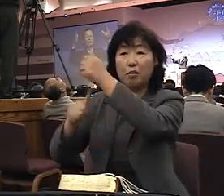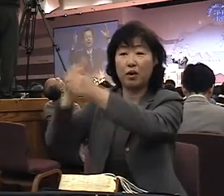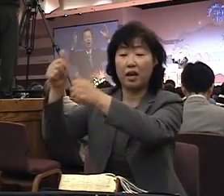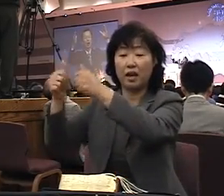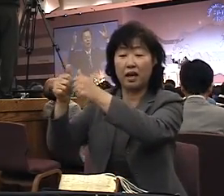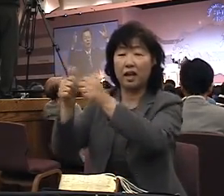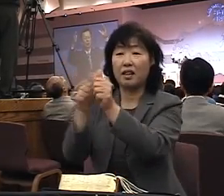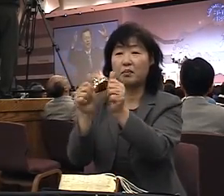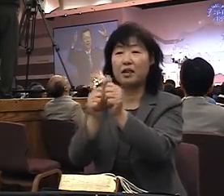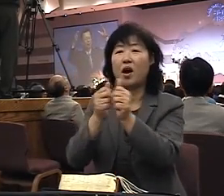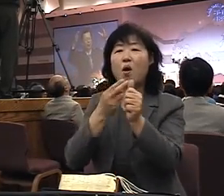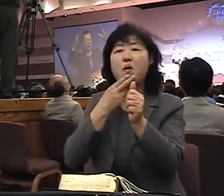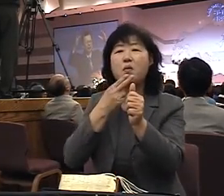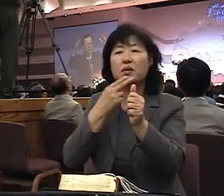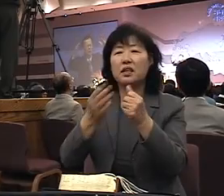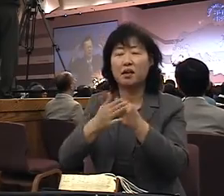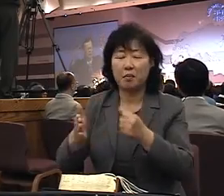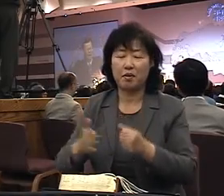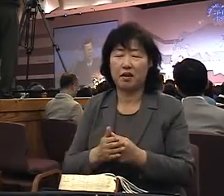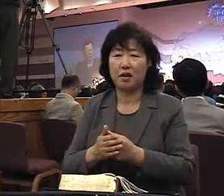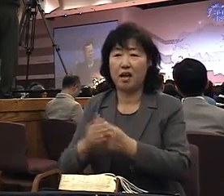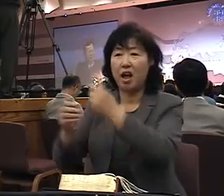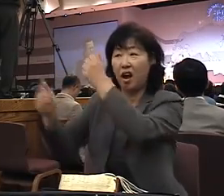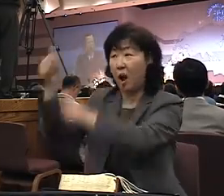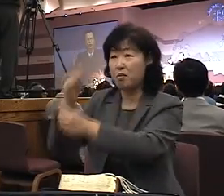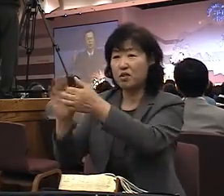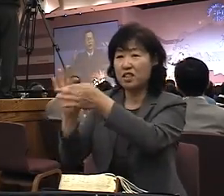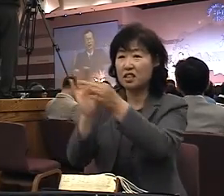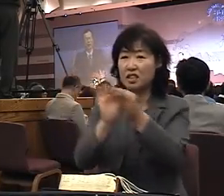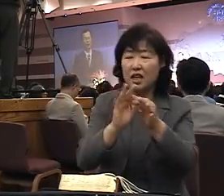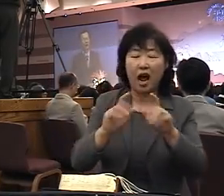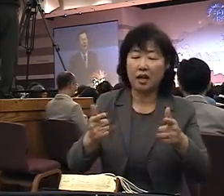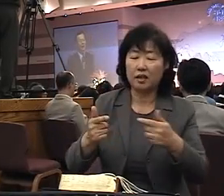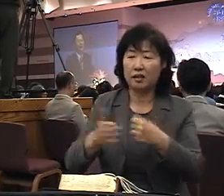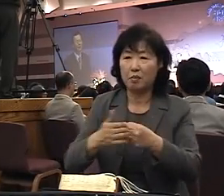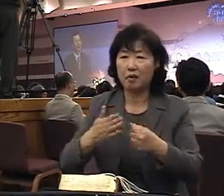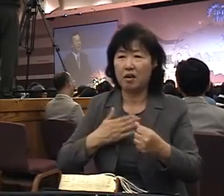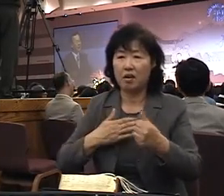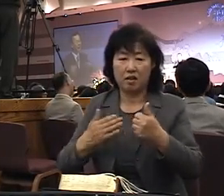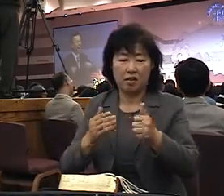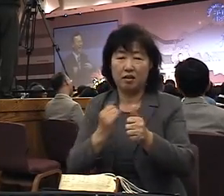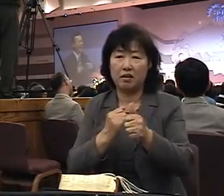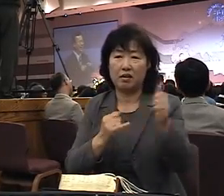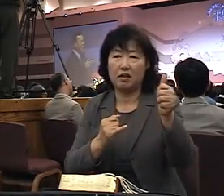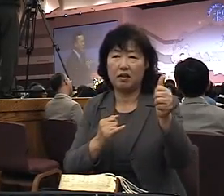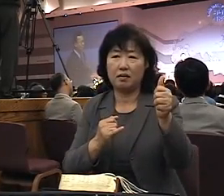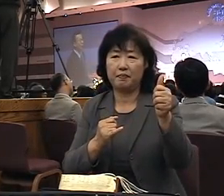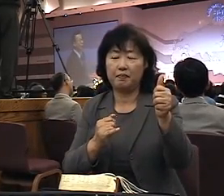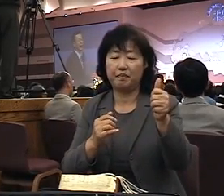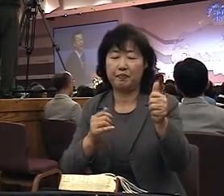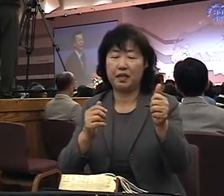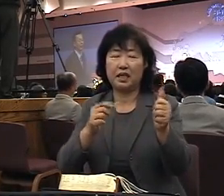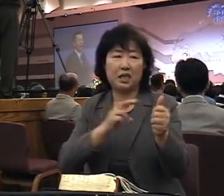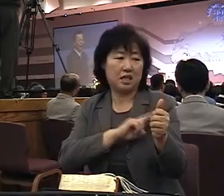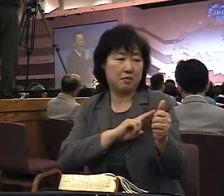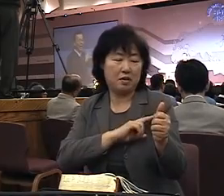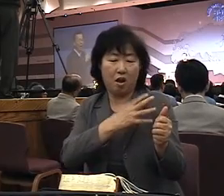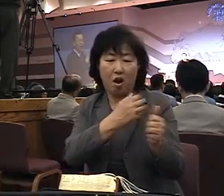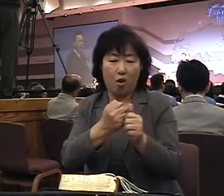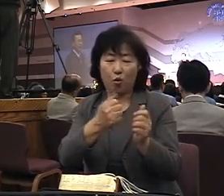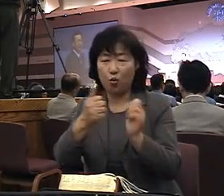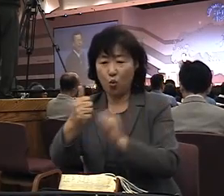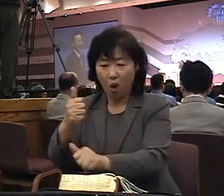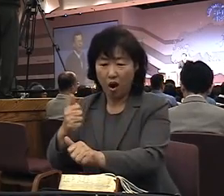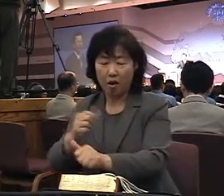이제 남자가 없기 때문에 가문이 이어지지 않는 이 가문으로 내가 들어와 나의 이름을 포기하고